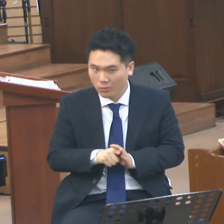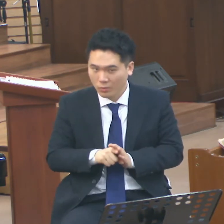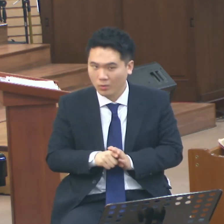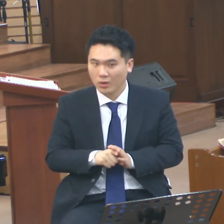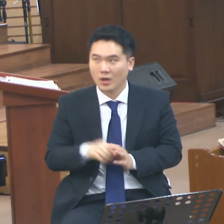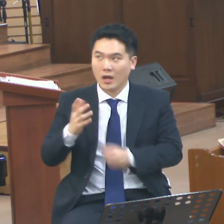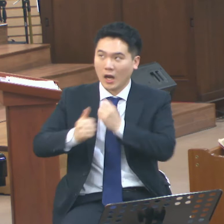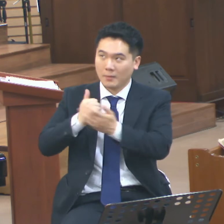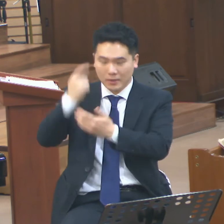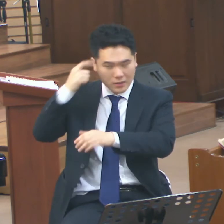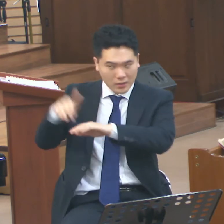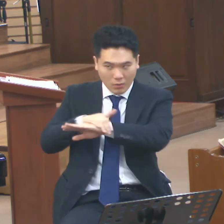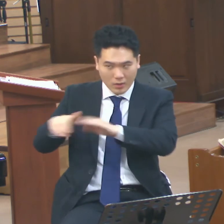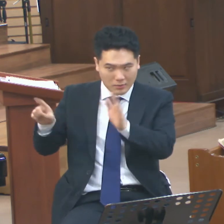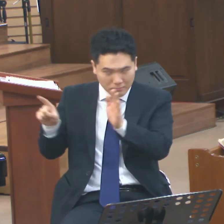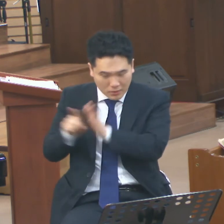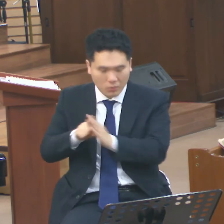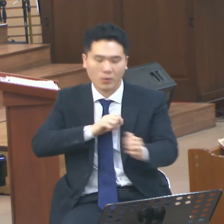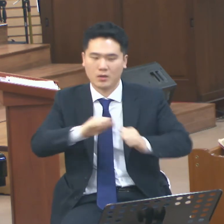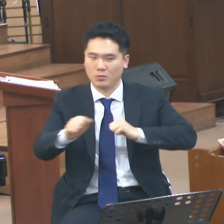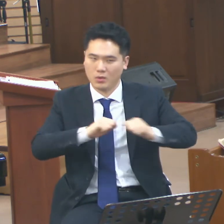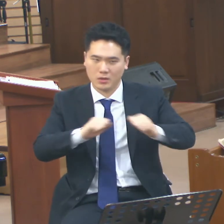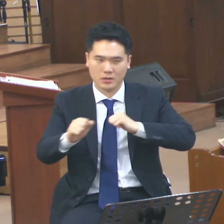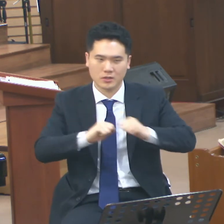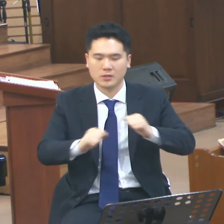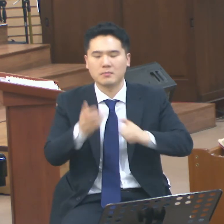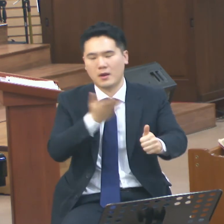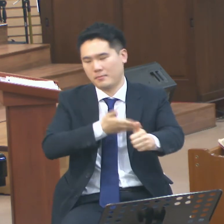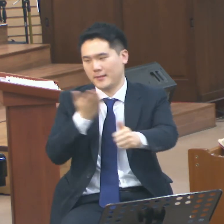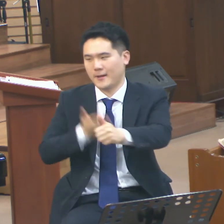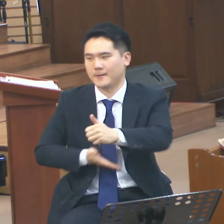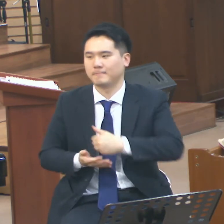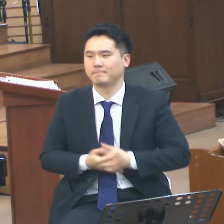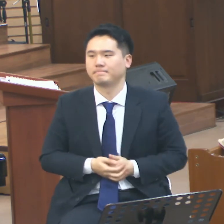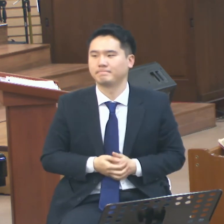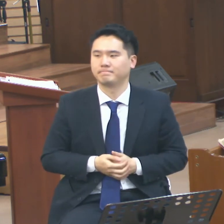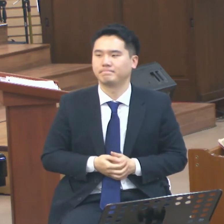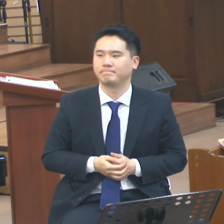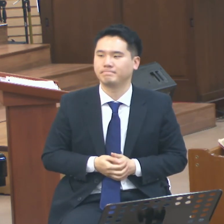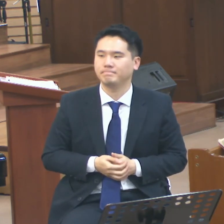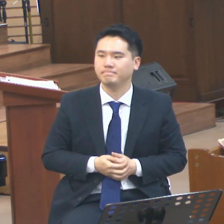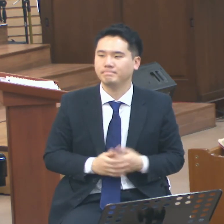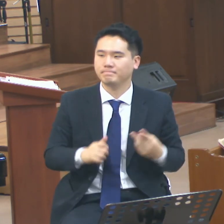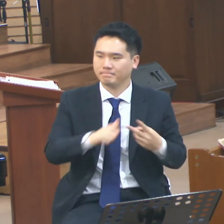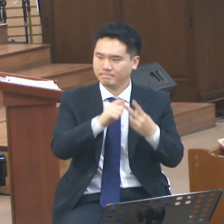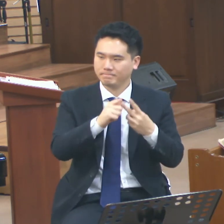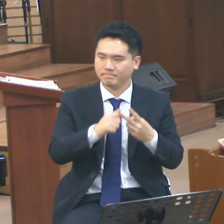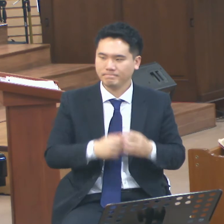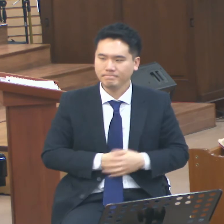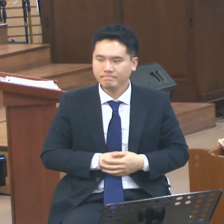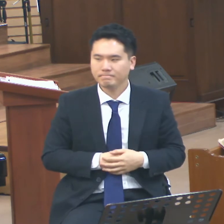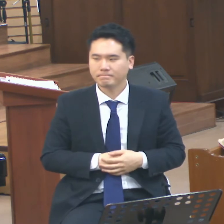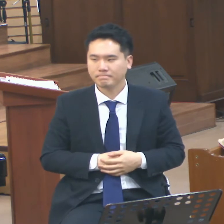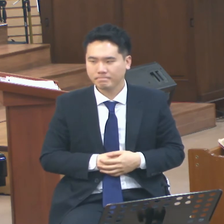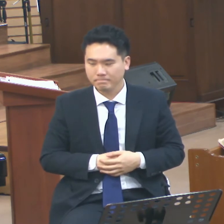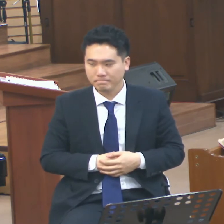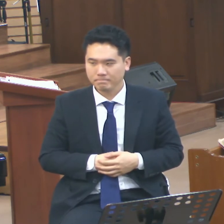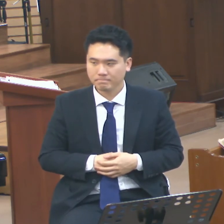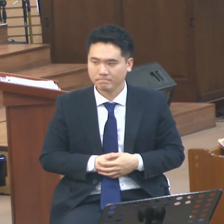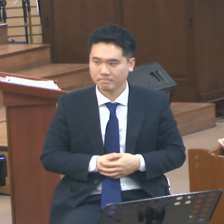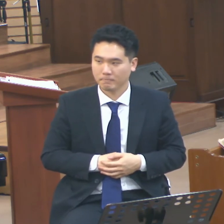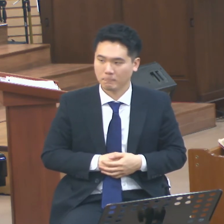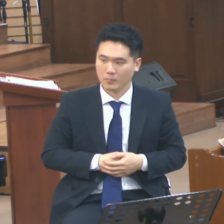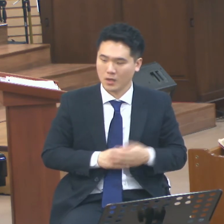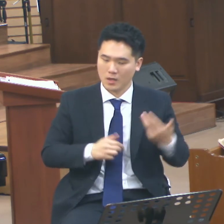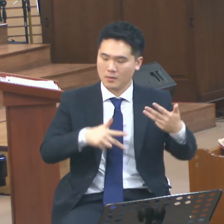주의 백성들이 되시기를 주님의 이름으로 축원합니다. 두 번째, 냉소적인 유대인들의 반응에 대한 말씀이에요.